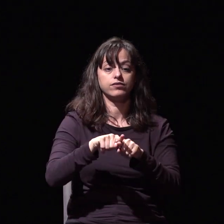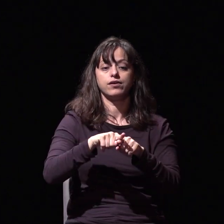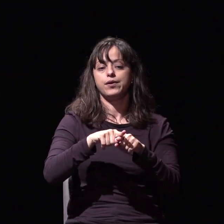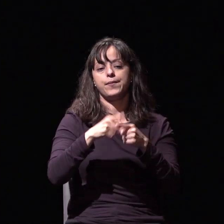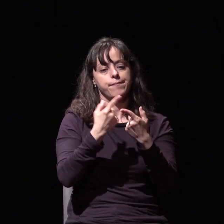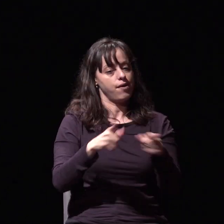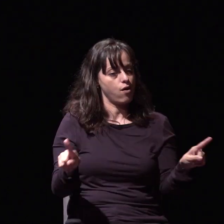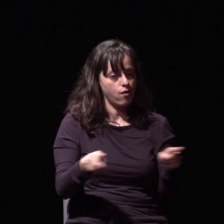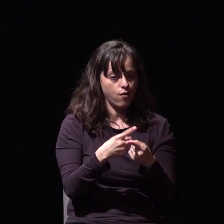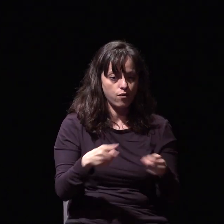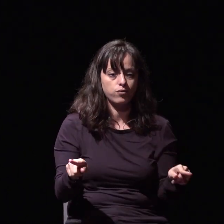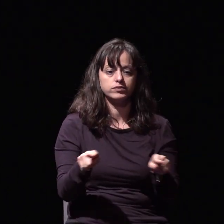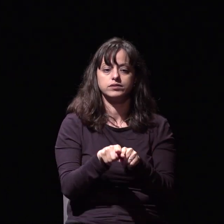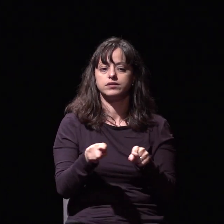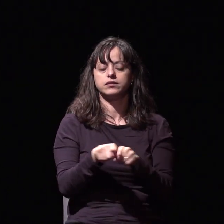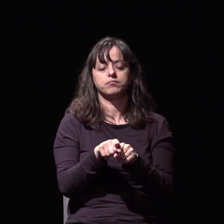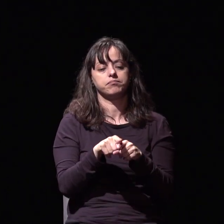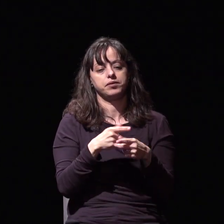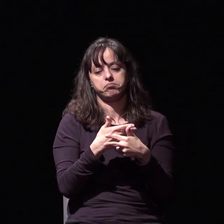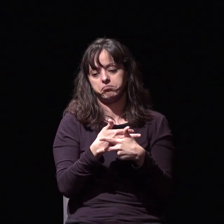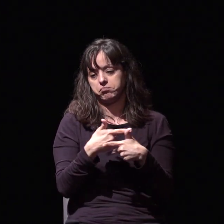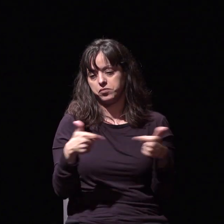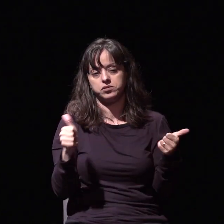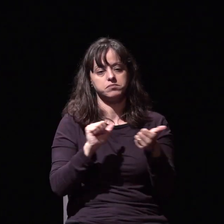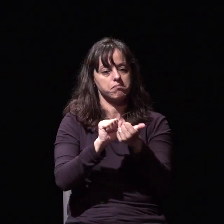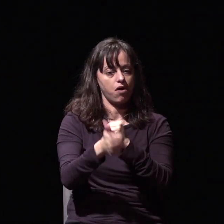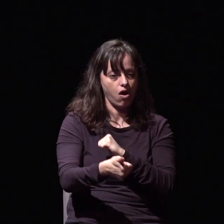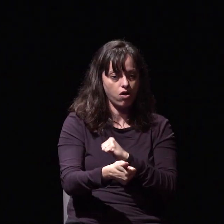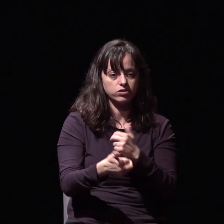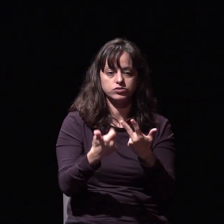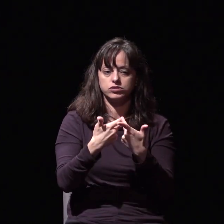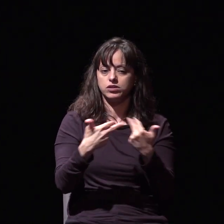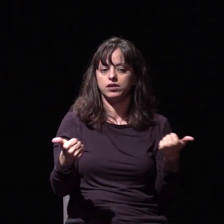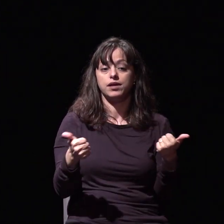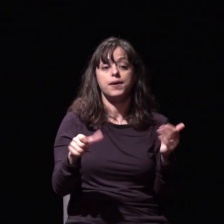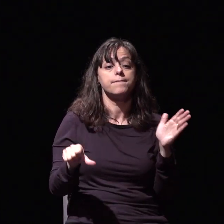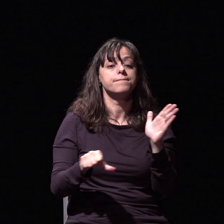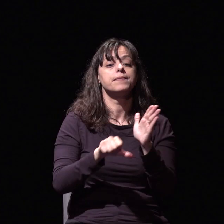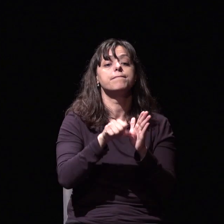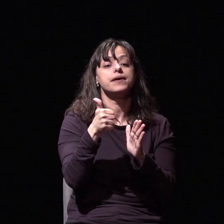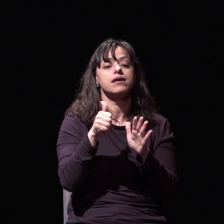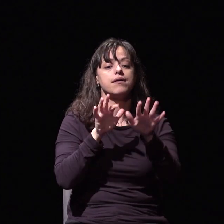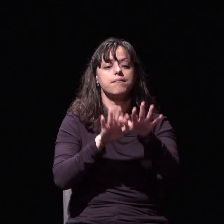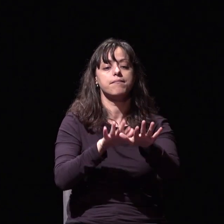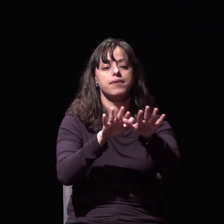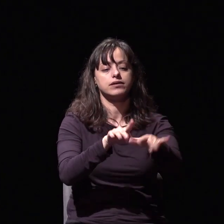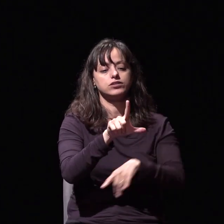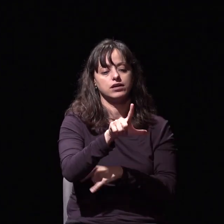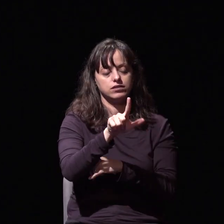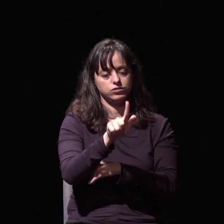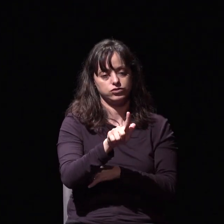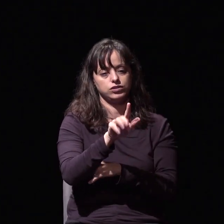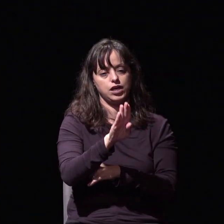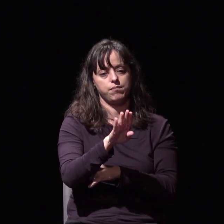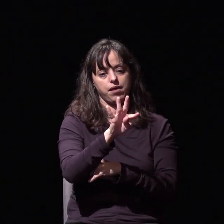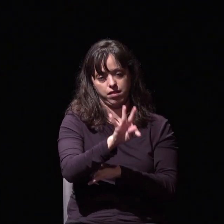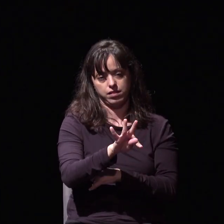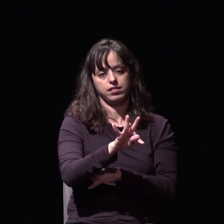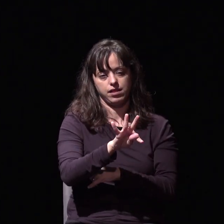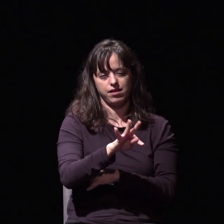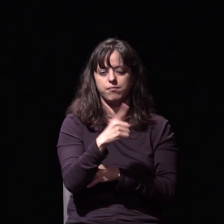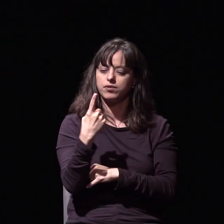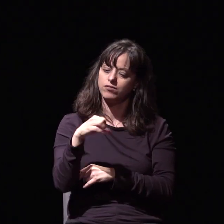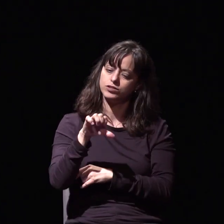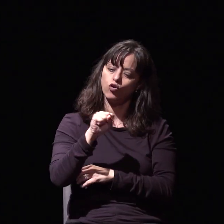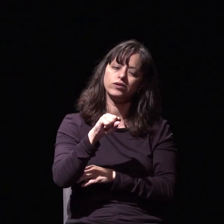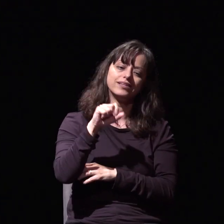musicais, celebrações respectivas e a realização da primeira Marcha de Orgulho LGBT em 1997, a protestos como